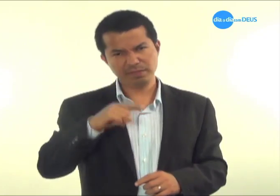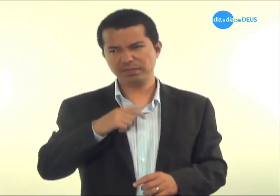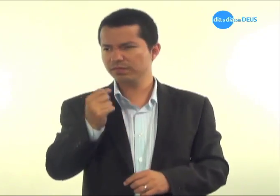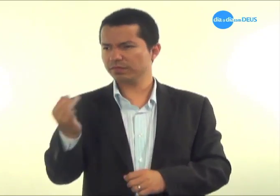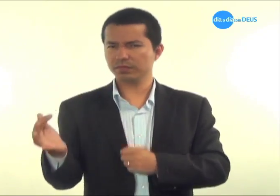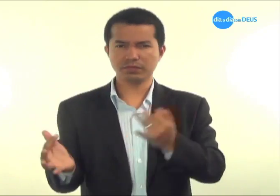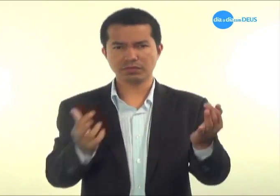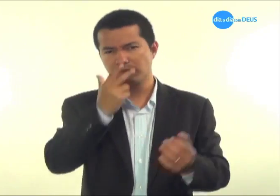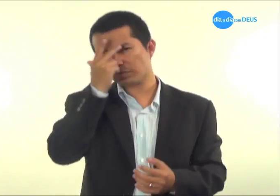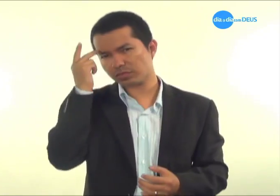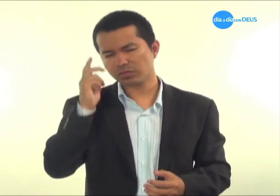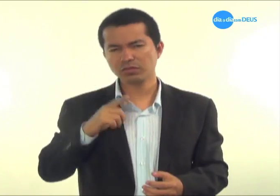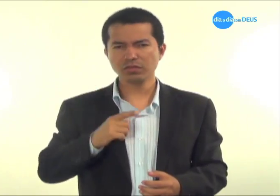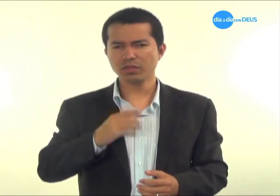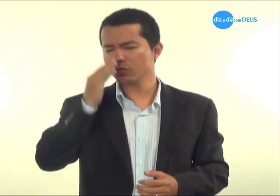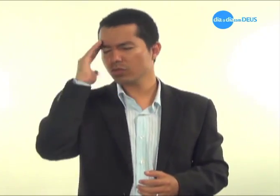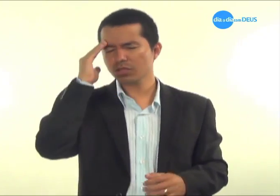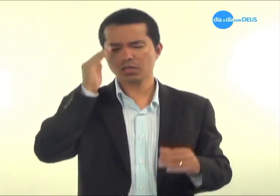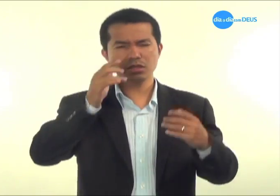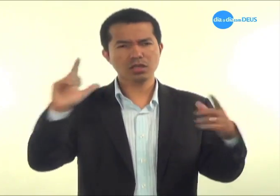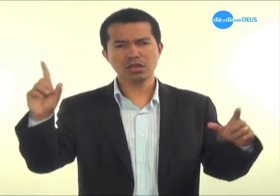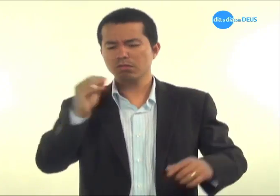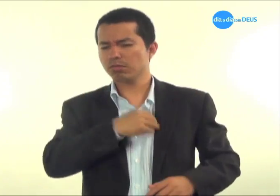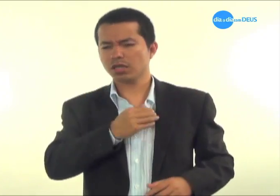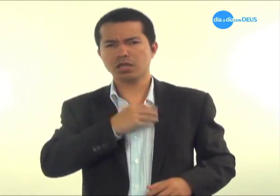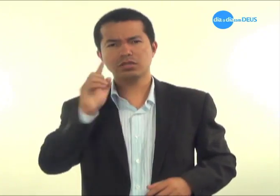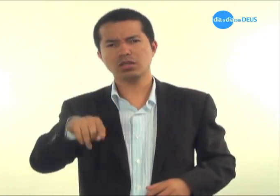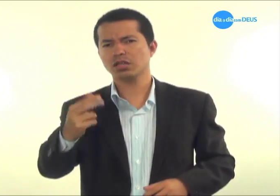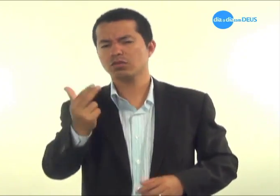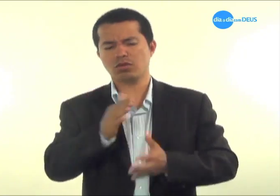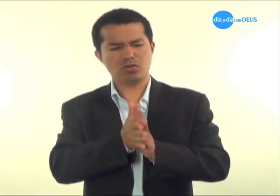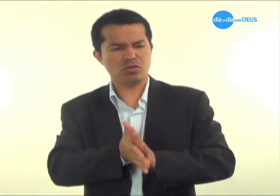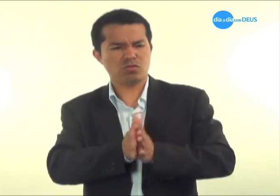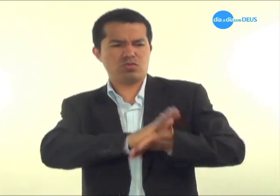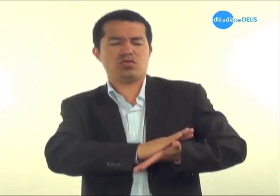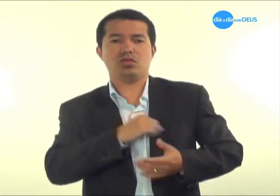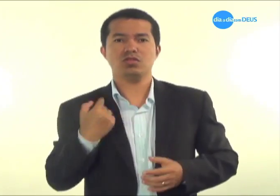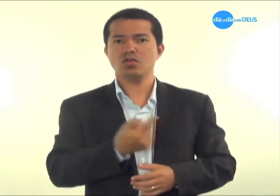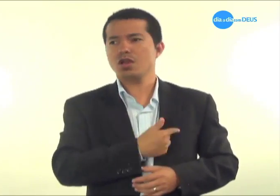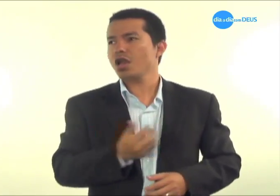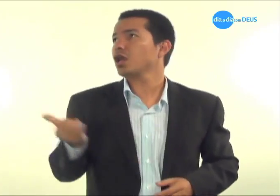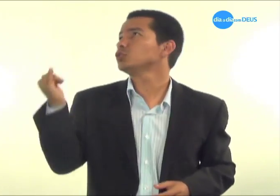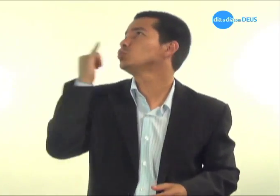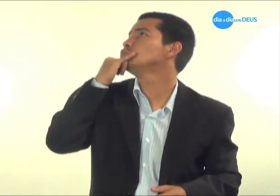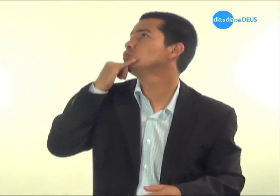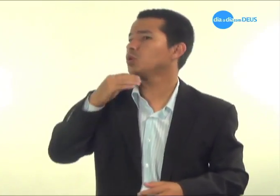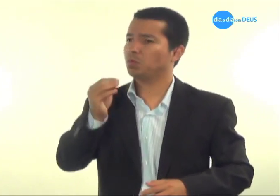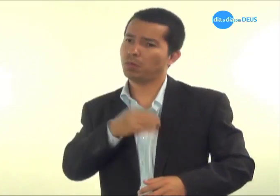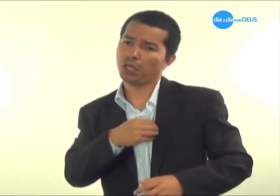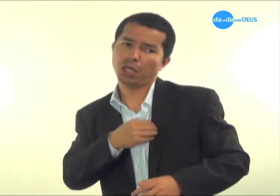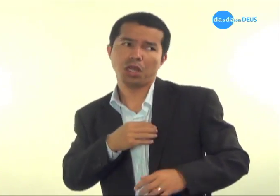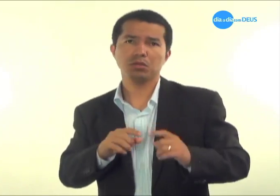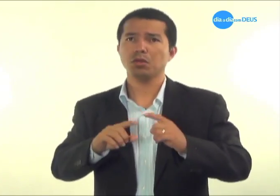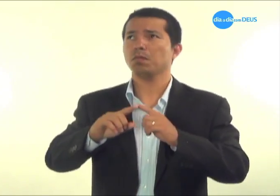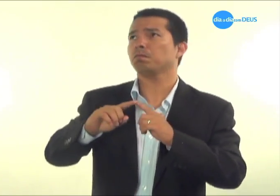enxergar que pecado é desgraça na nossa vida quando Satanás está semeando ideias. E a gente então tem 10.000 justificativas. Tudo bem,